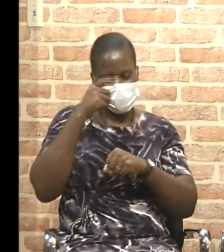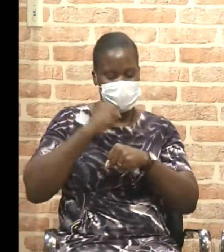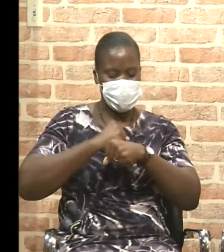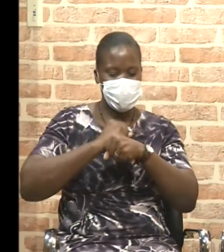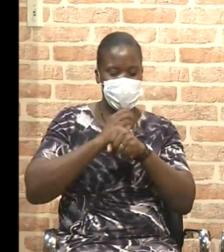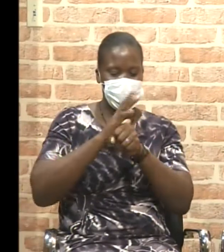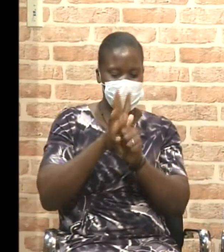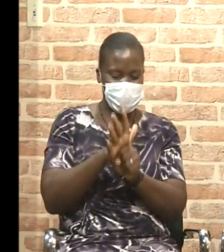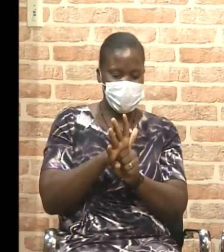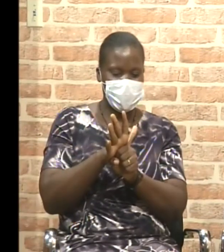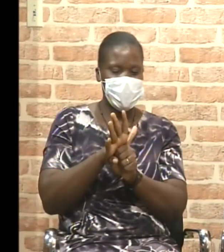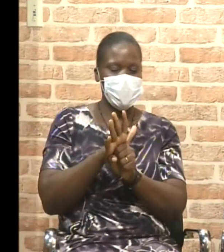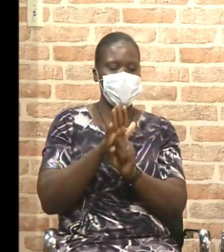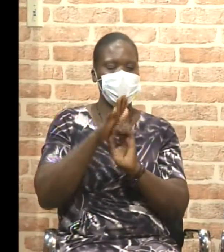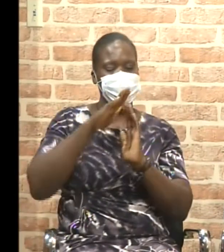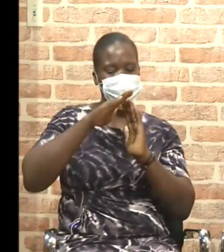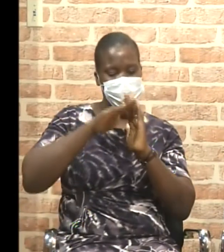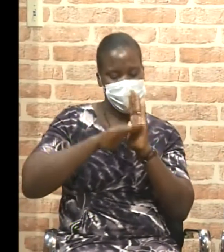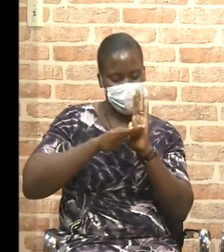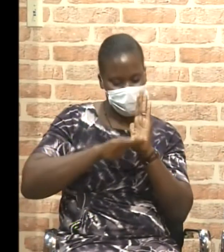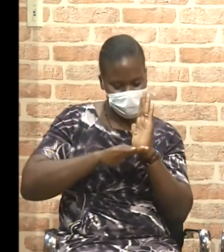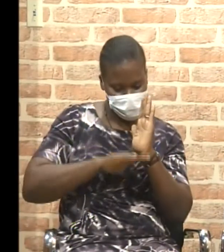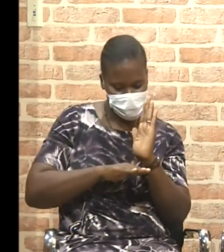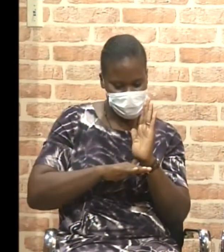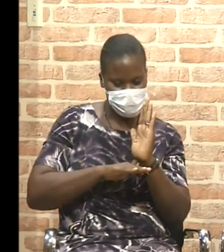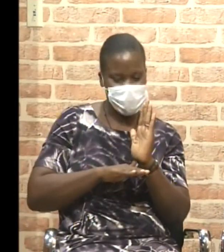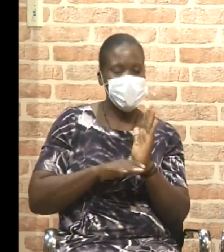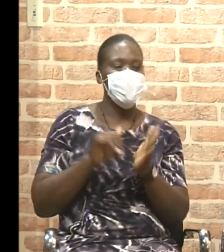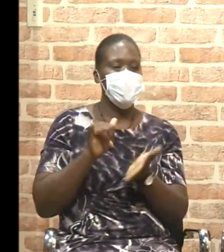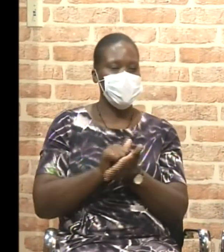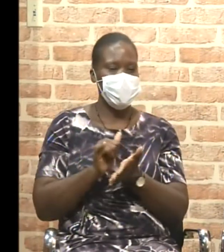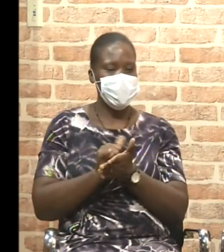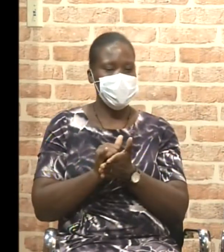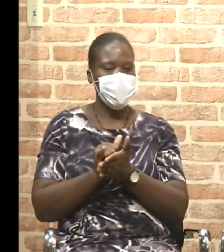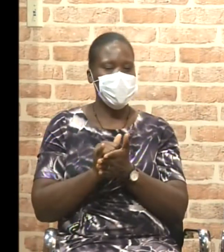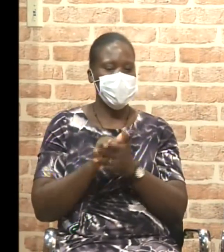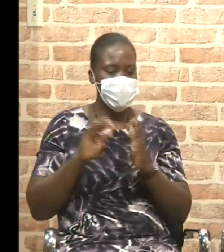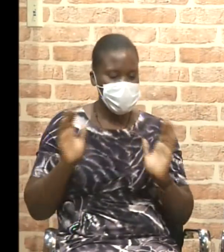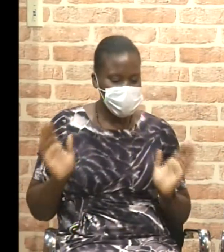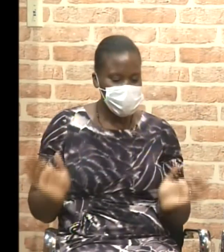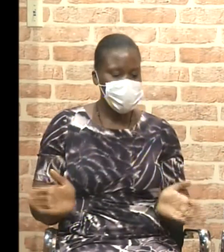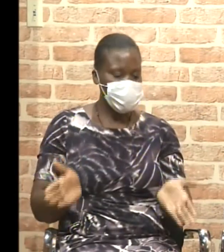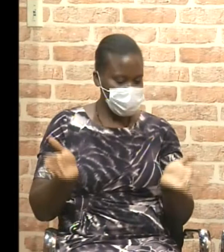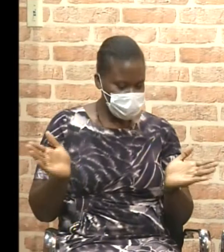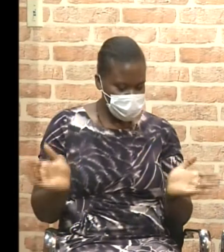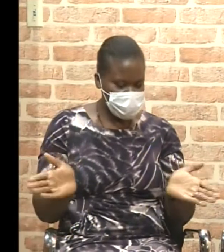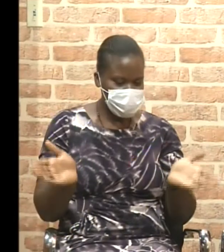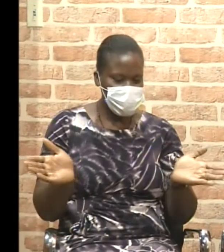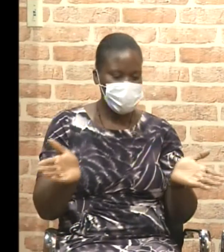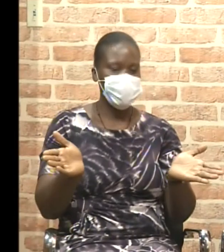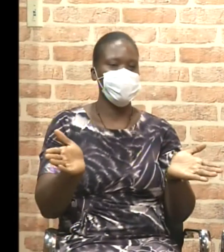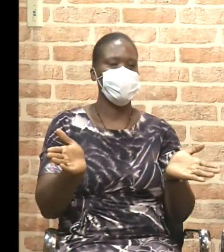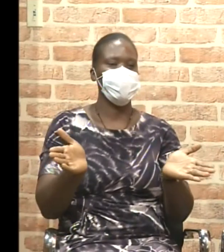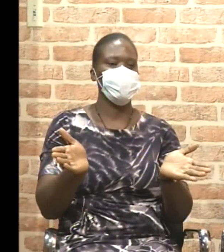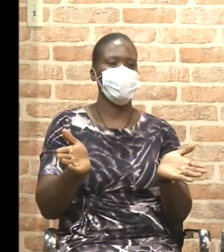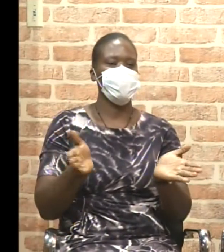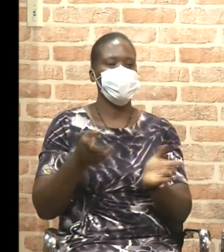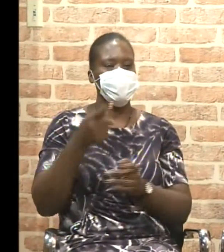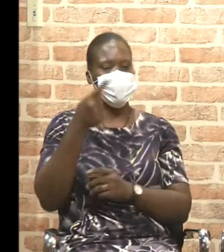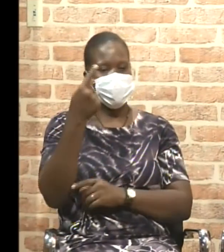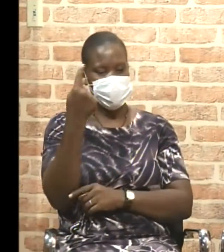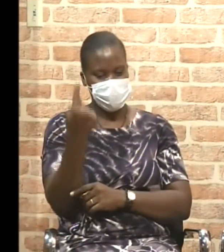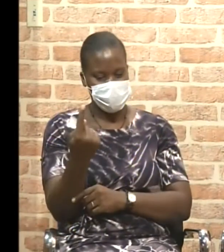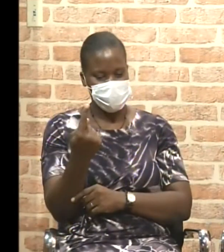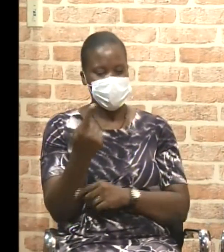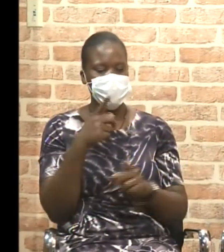faire moins de dégâts. Donc, dans ce sens-là, nous faisons sensibilisation parce que un aspect qui est important pour nous parler pendant